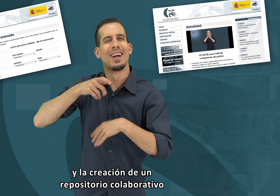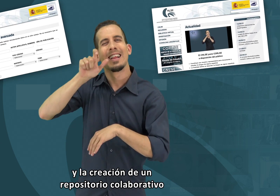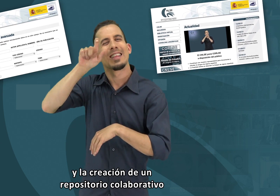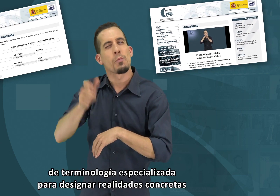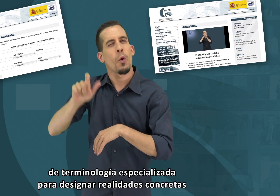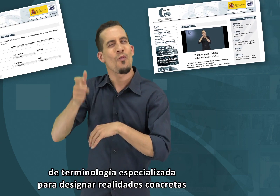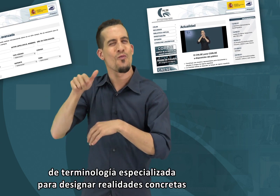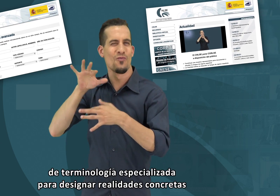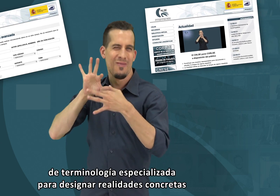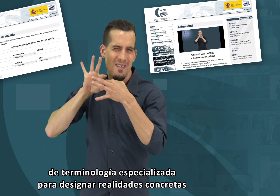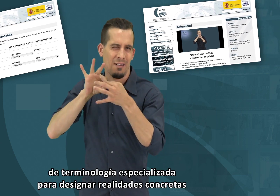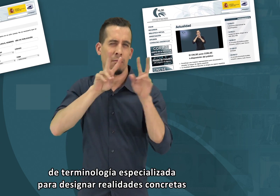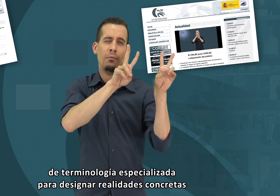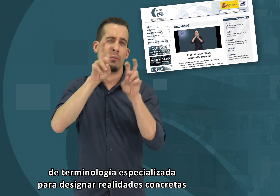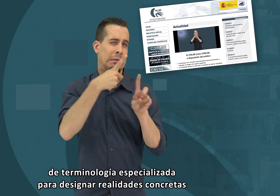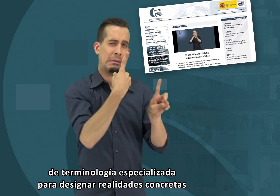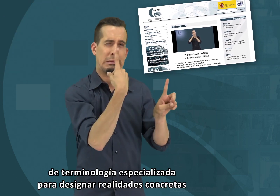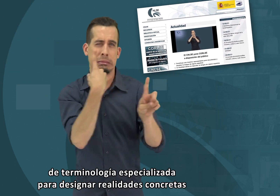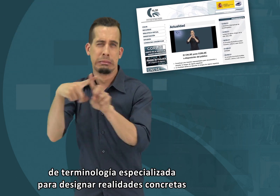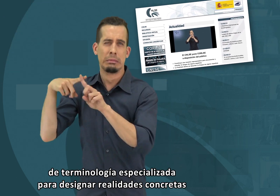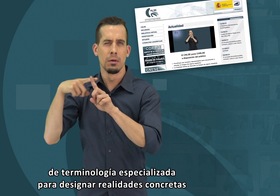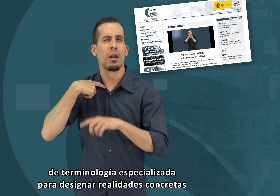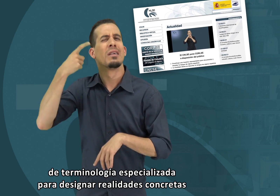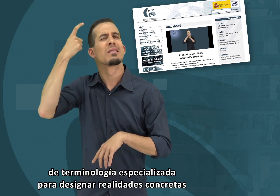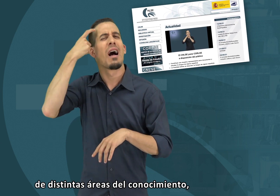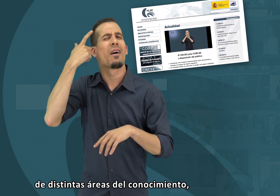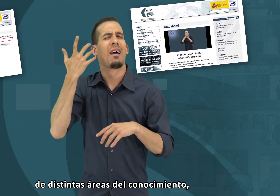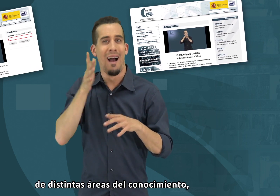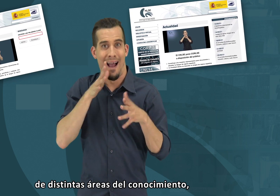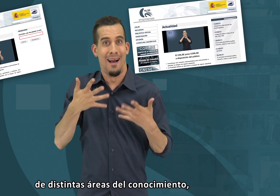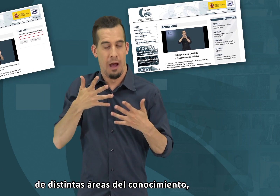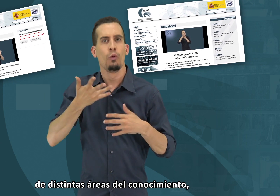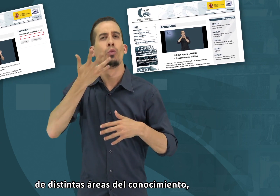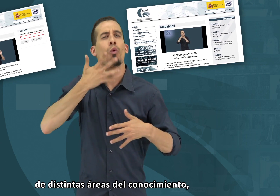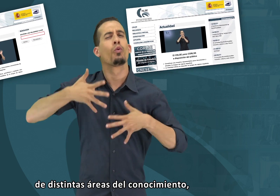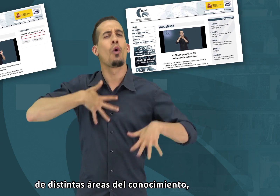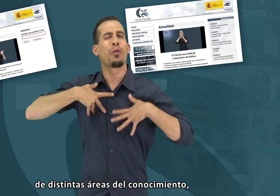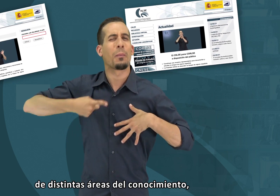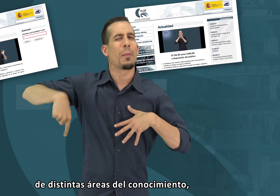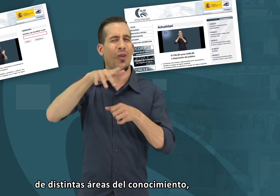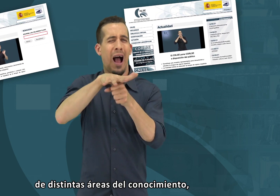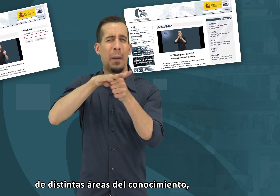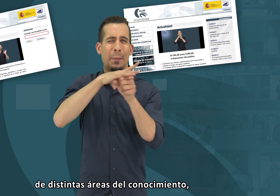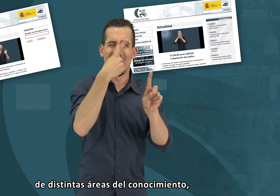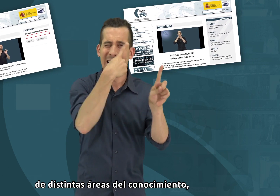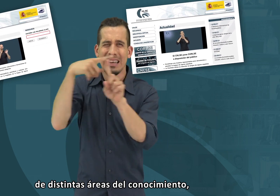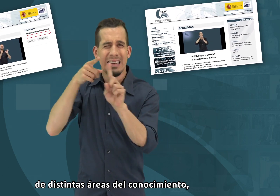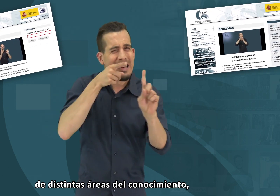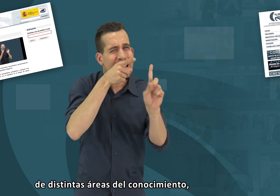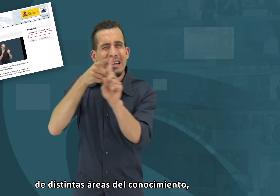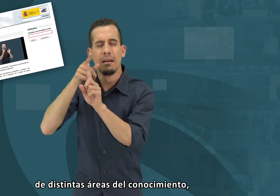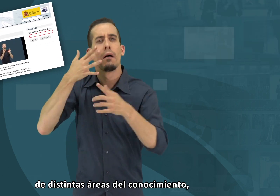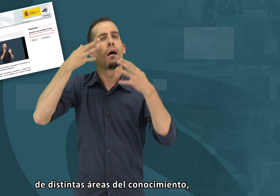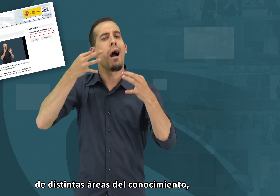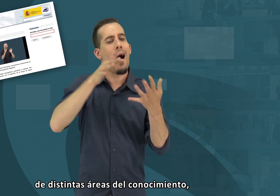un repositorio colaborativo de terminología especializada para designar realidades concretas de distintas áreas del